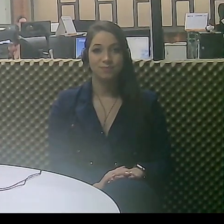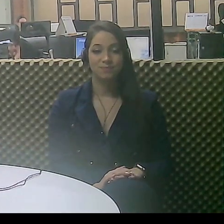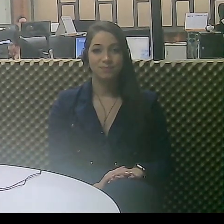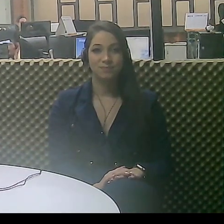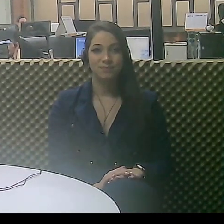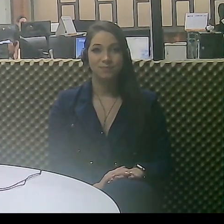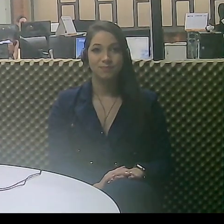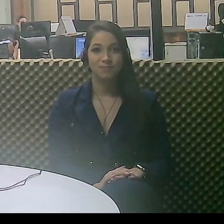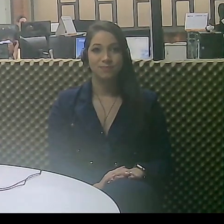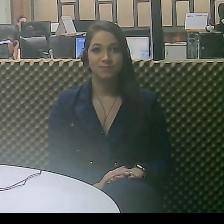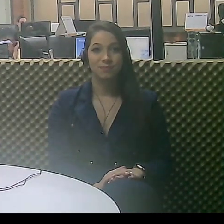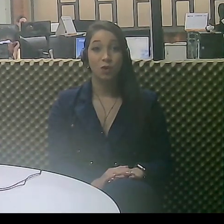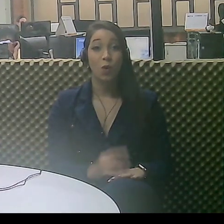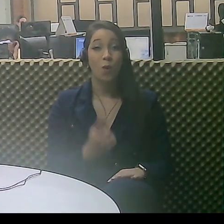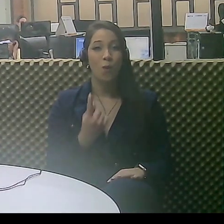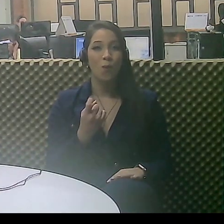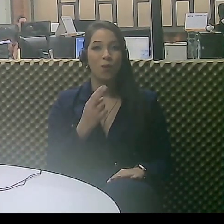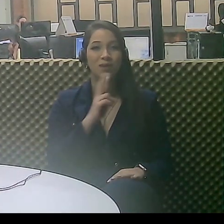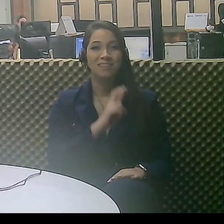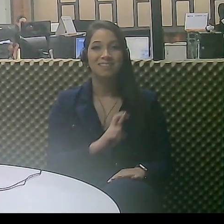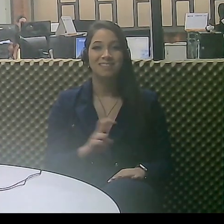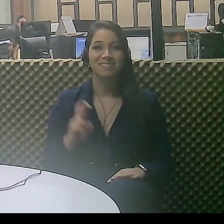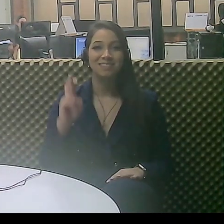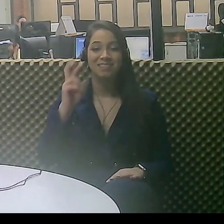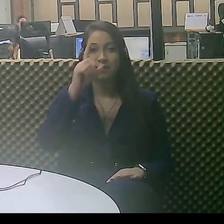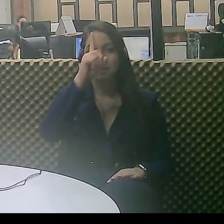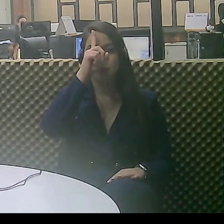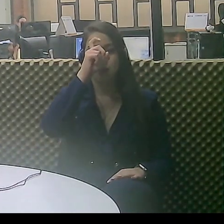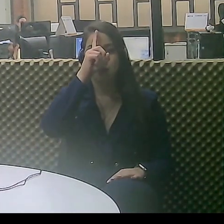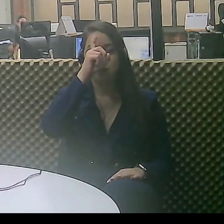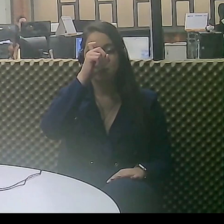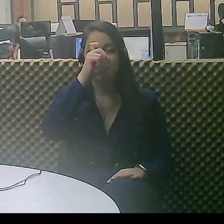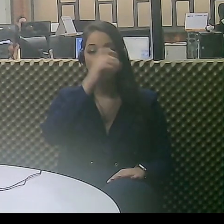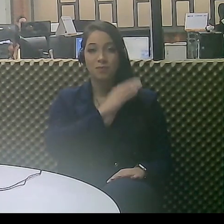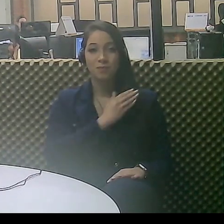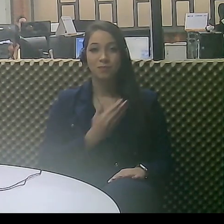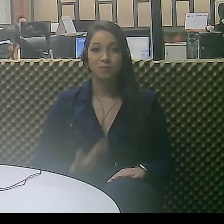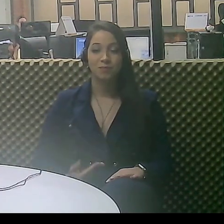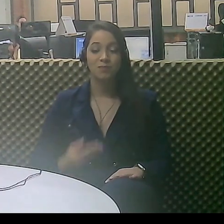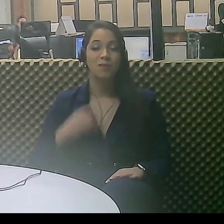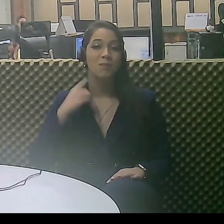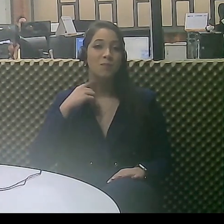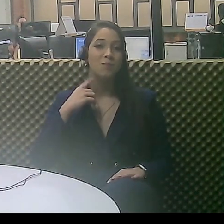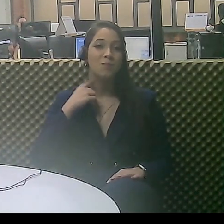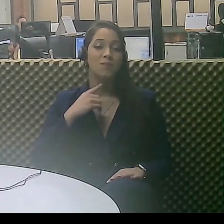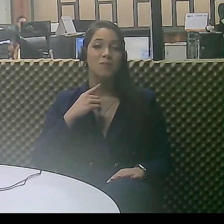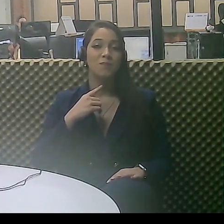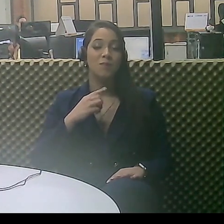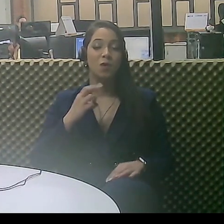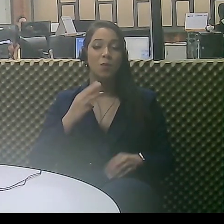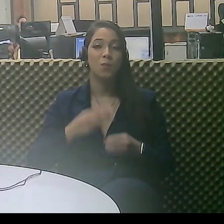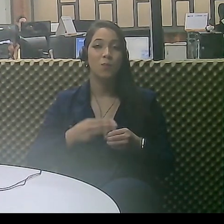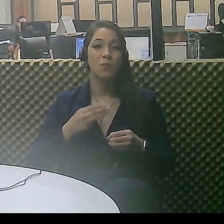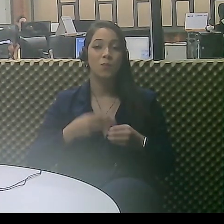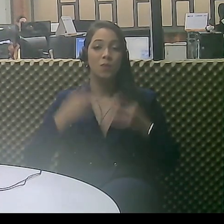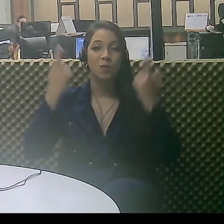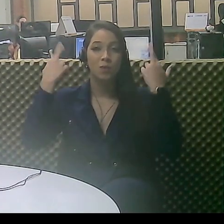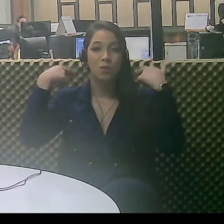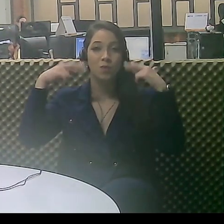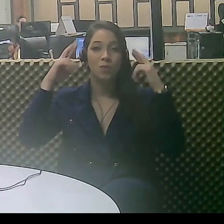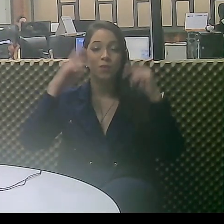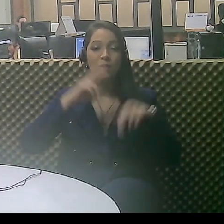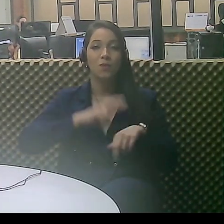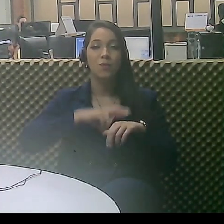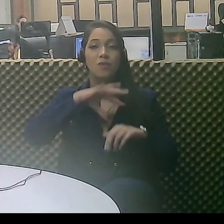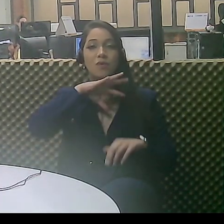você único representante de hospitais públicos de Minas Gerais o hospital em Maternidade Municipal Dr odelmo Leão